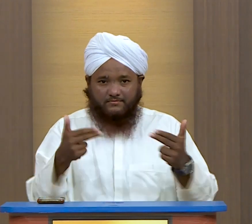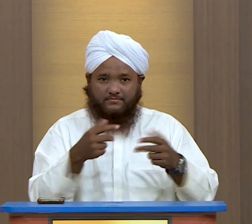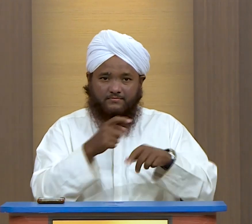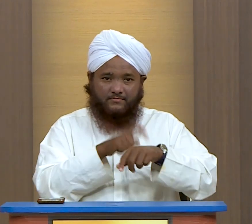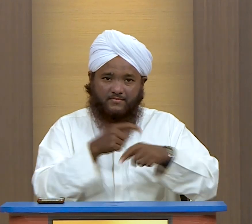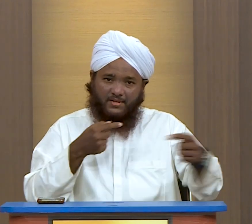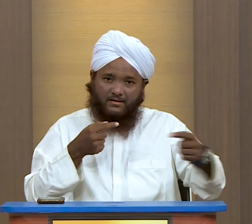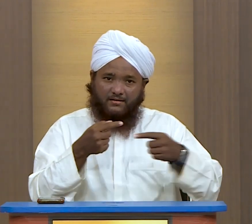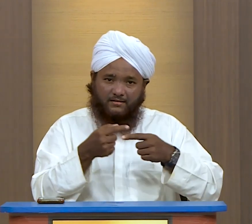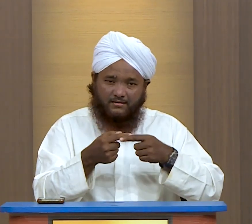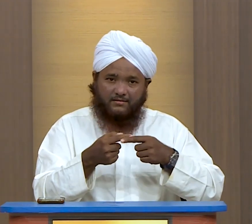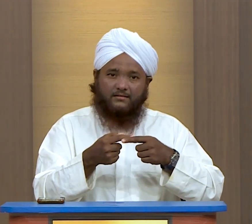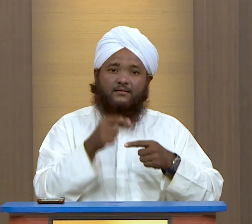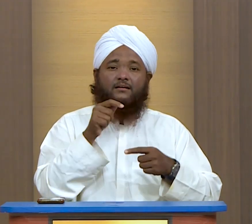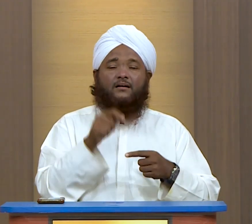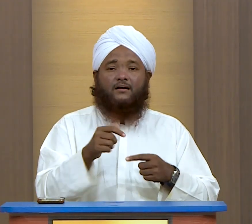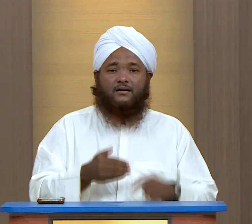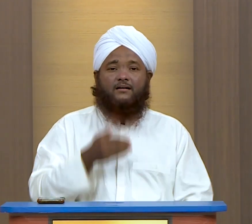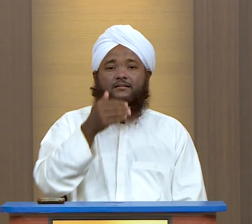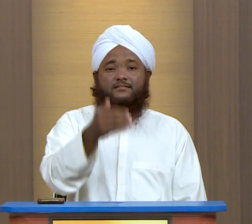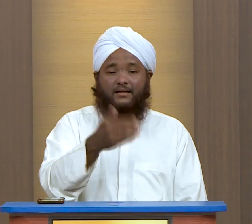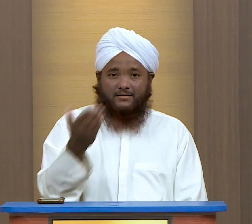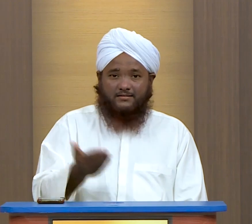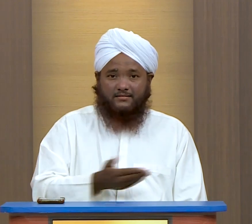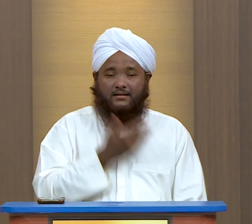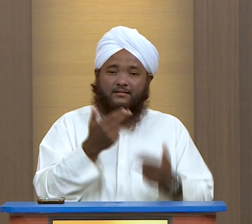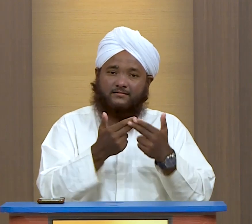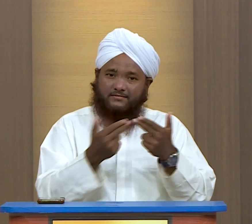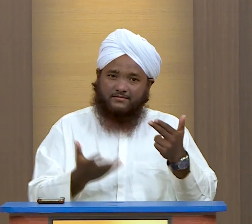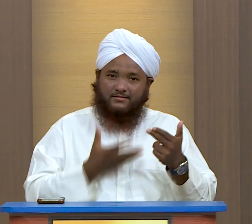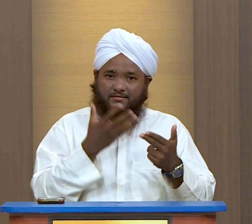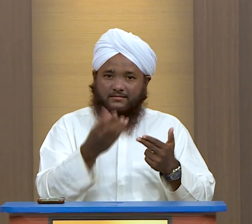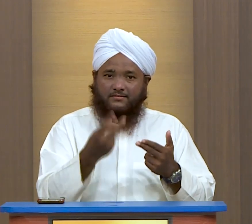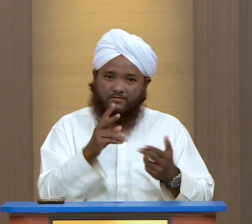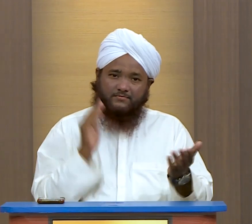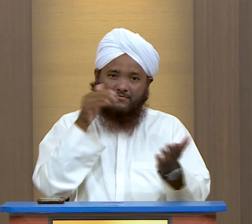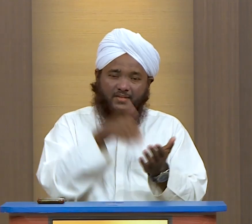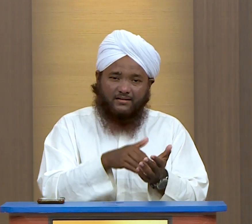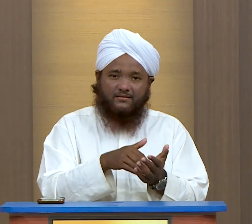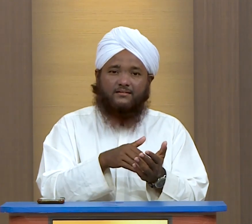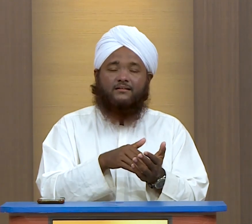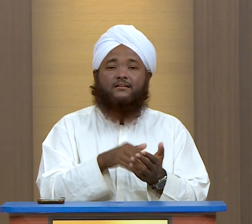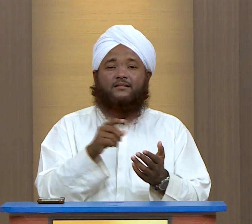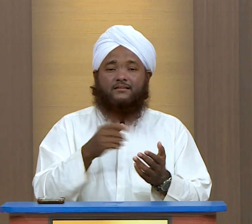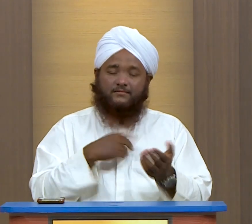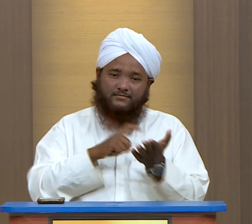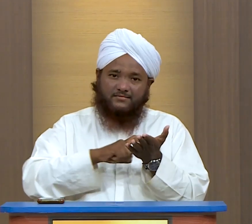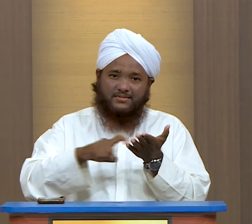کی طرف بڑھ رہا ہے۔ آئندہ ایک نئے واقعے اور سبق کے ساتھ حاضر ہوں گے، تب تک کے لیے اجازت دیجیے